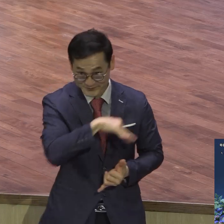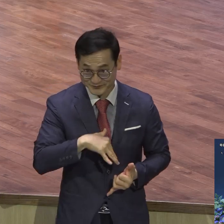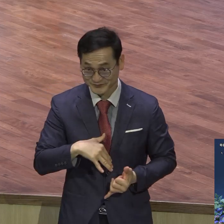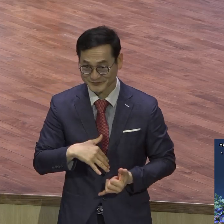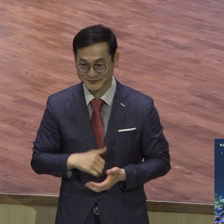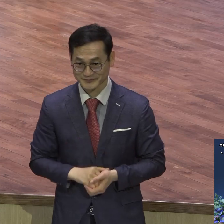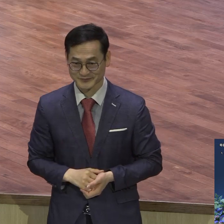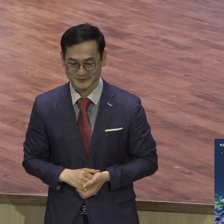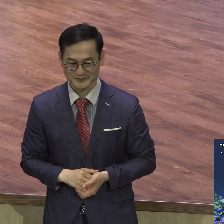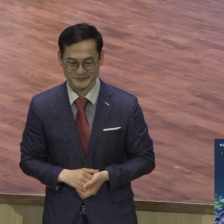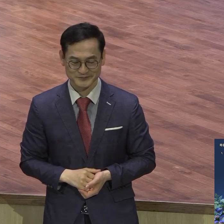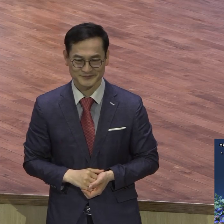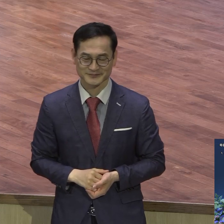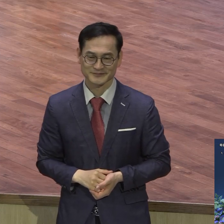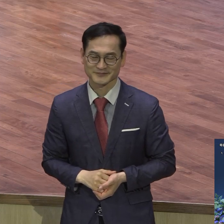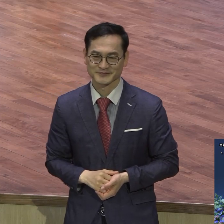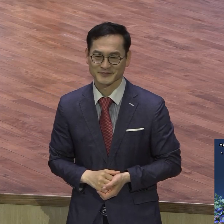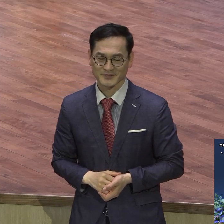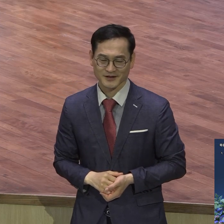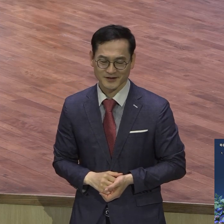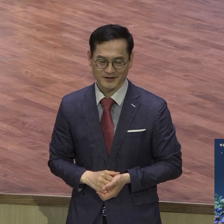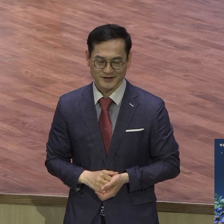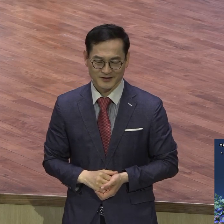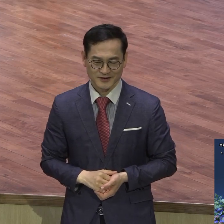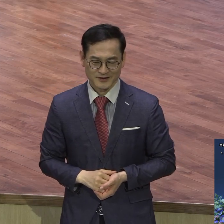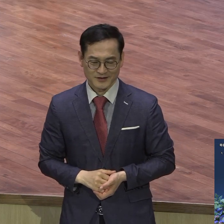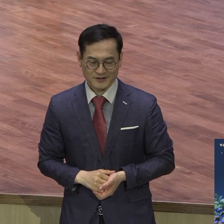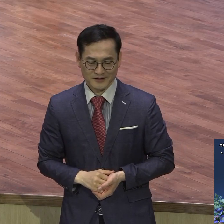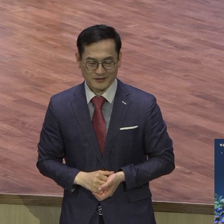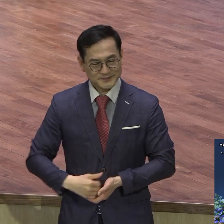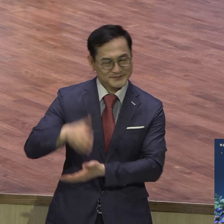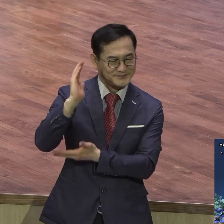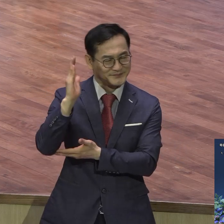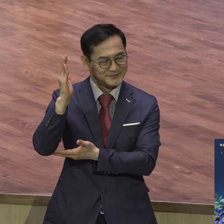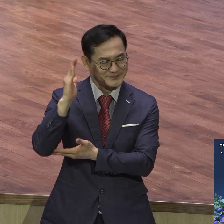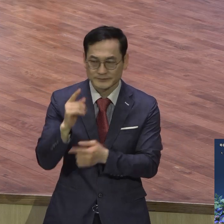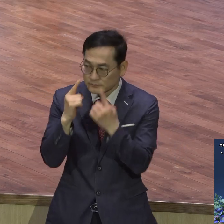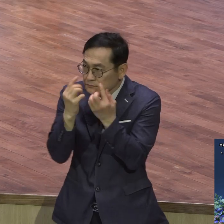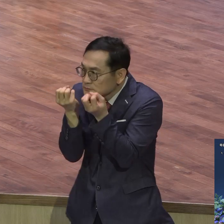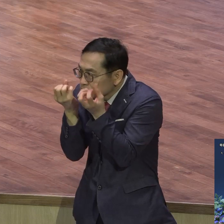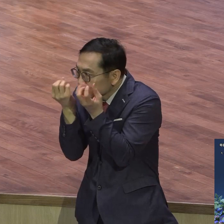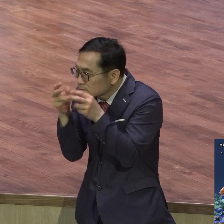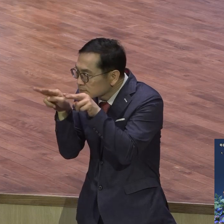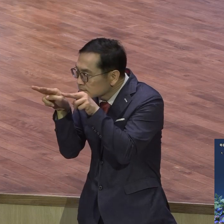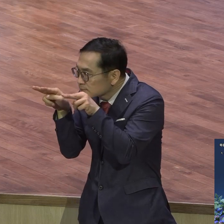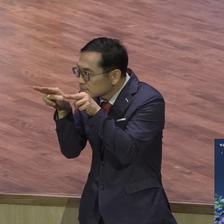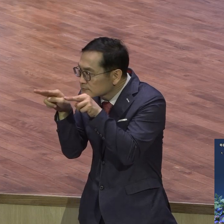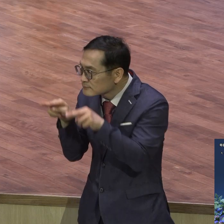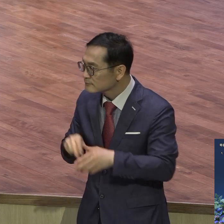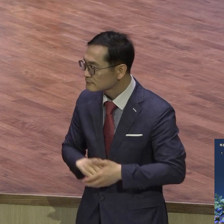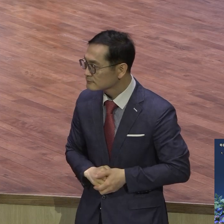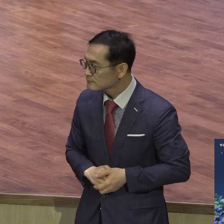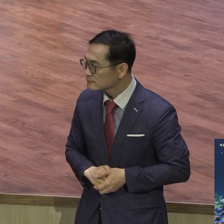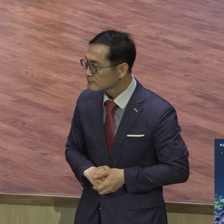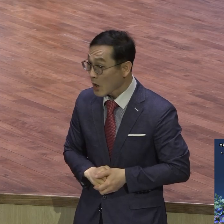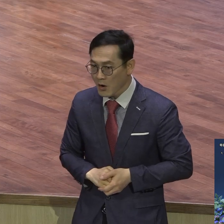친척들이 형제들인데 이 명주가 말할 때 눈을 딱 앞에 딱 쳐다보는 손주들,